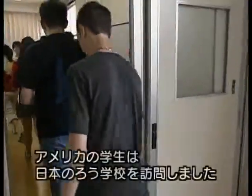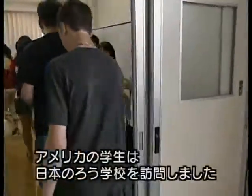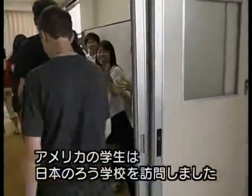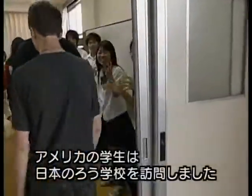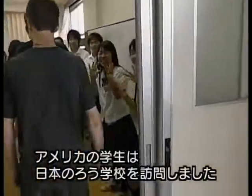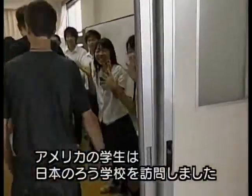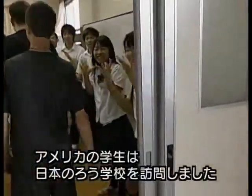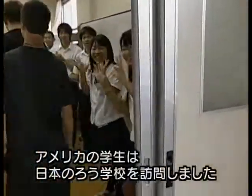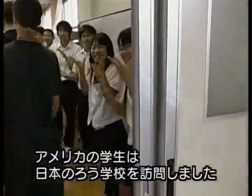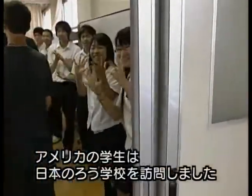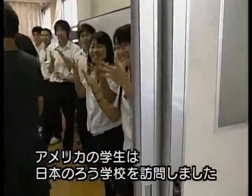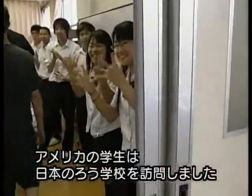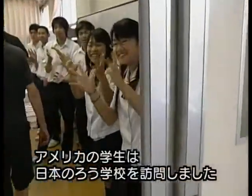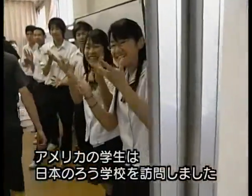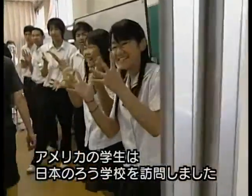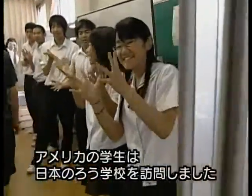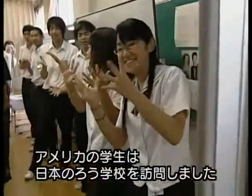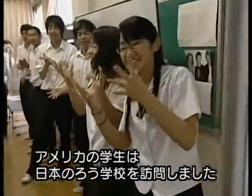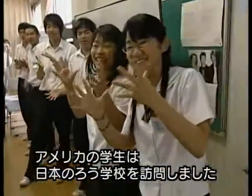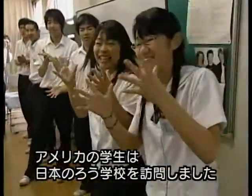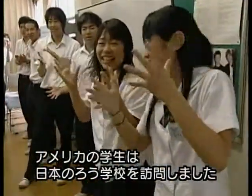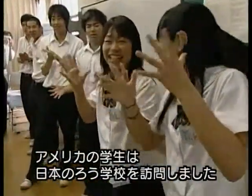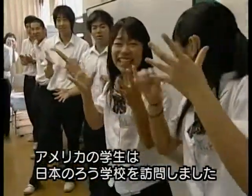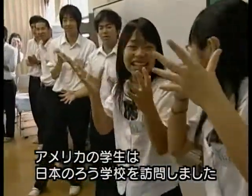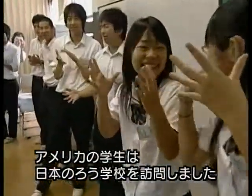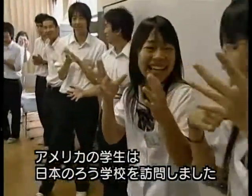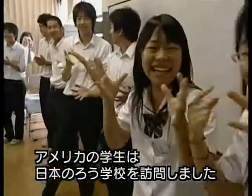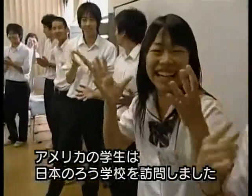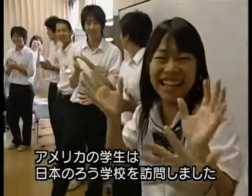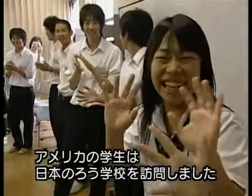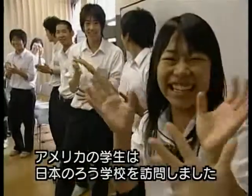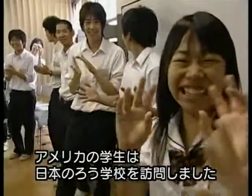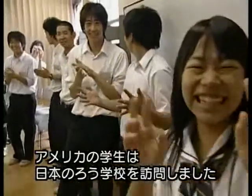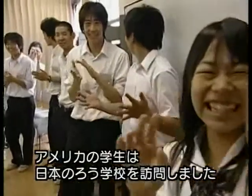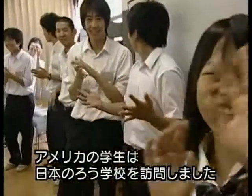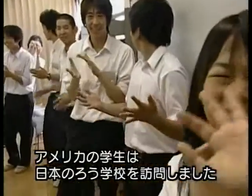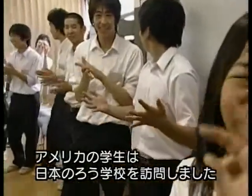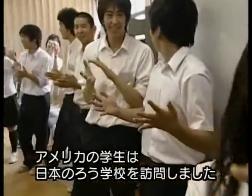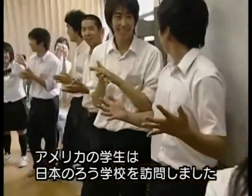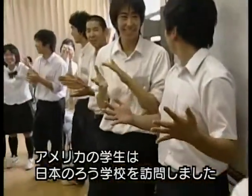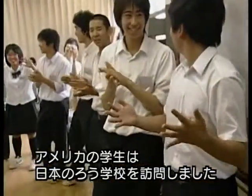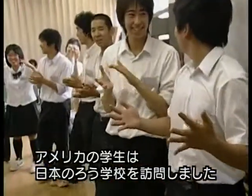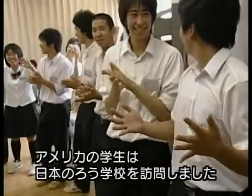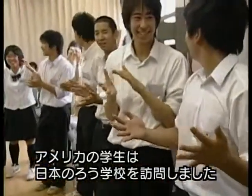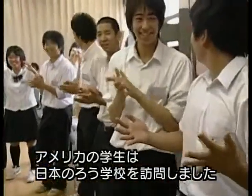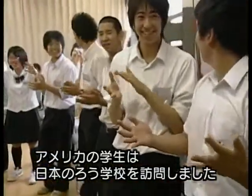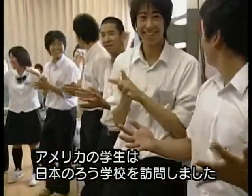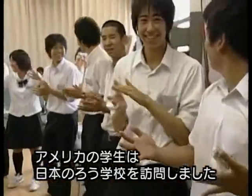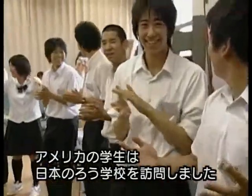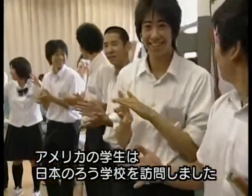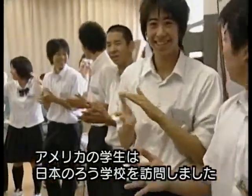東京練馬区にある中央聾学校高等部です。22人の生徒が在籍しています